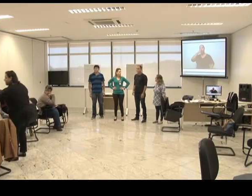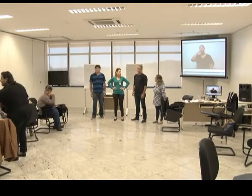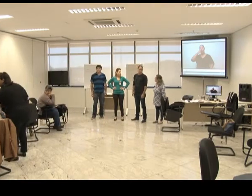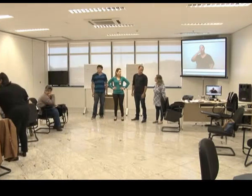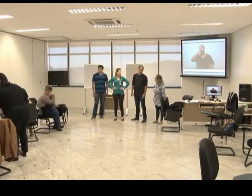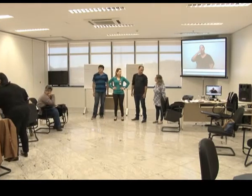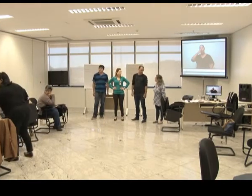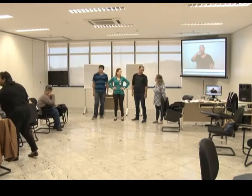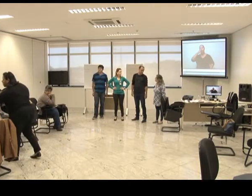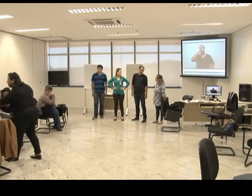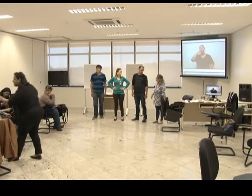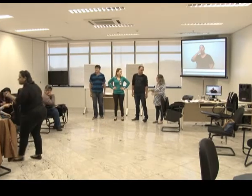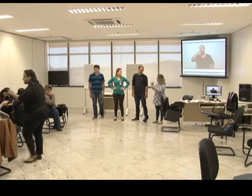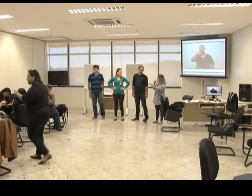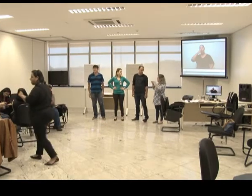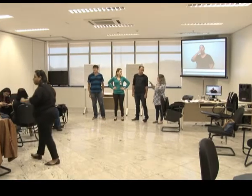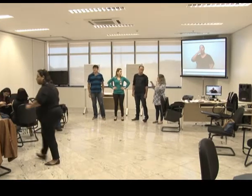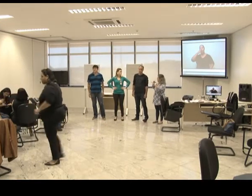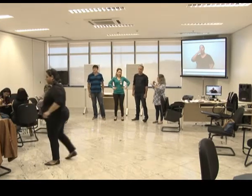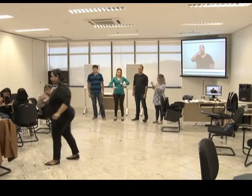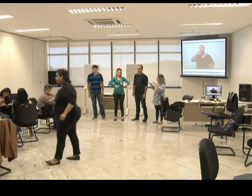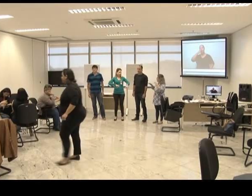Agora vocês vão colocar 2 e colocam o nome, tá?